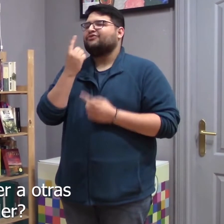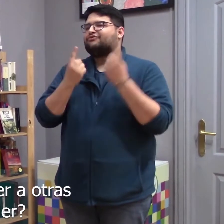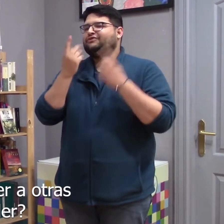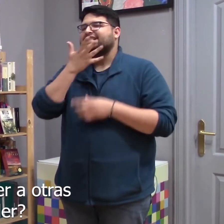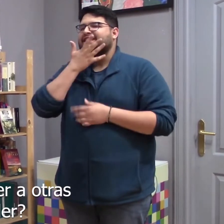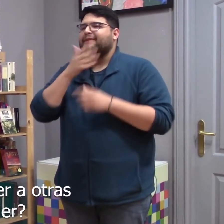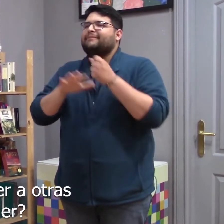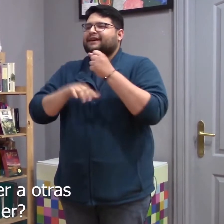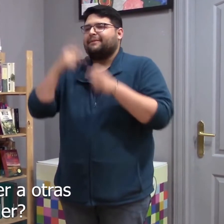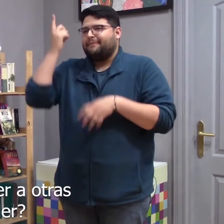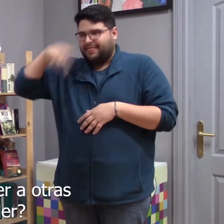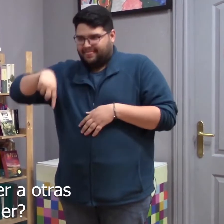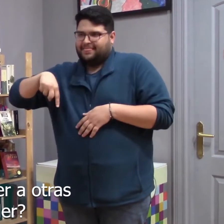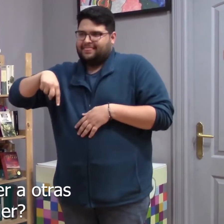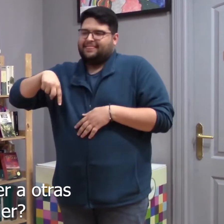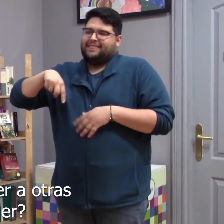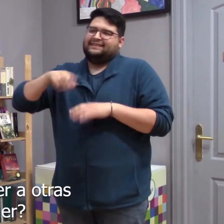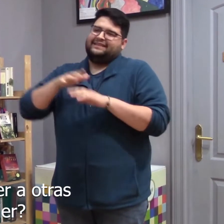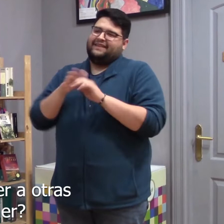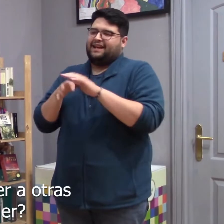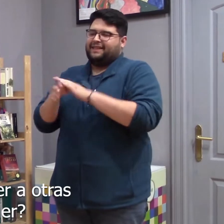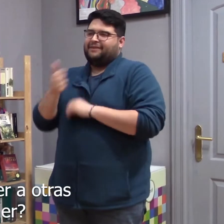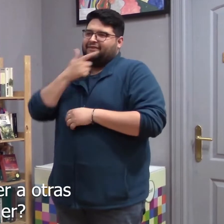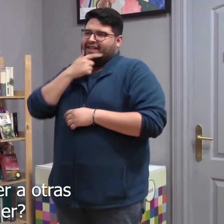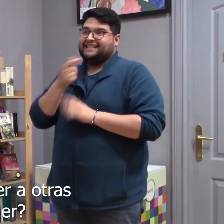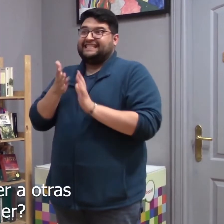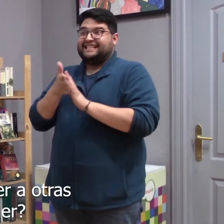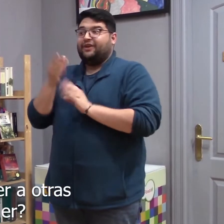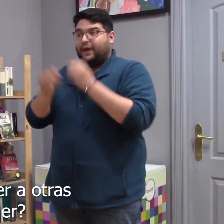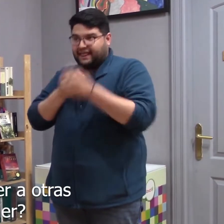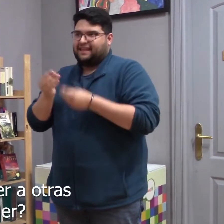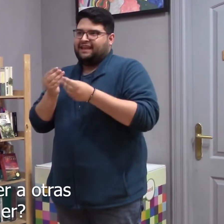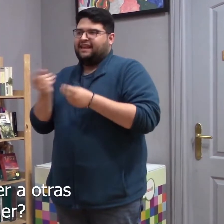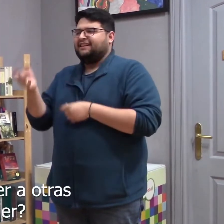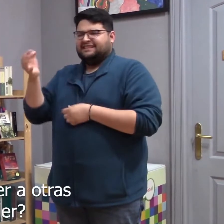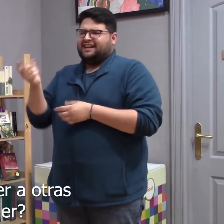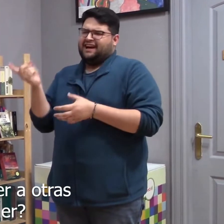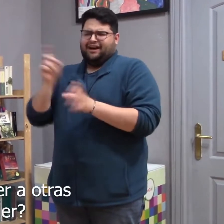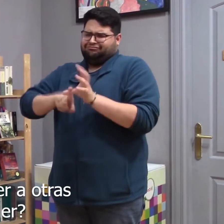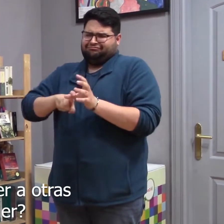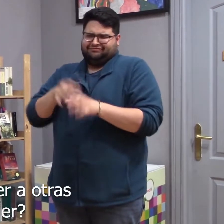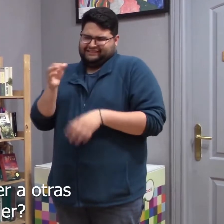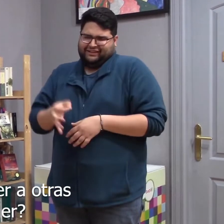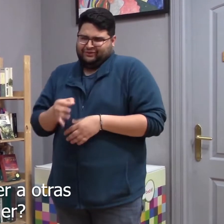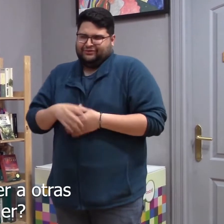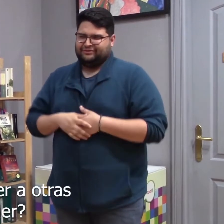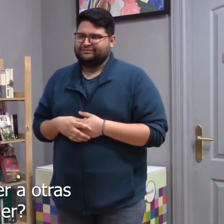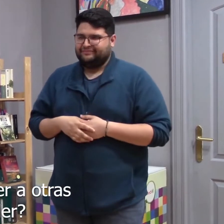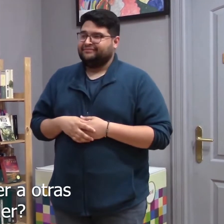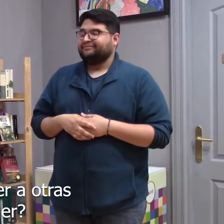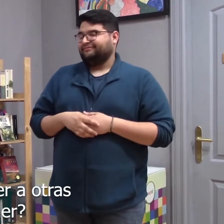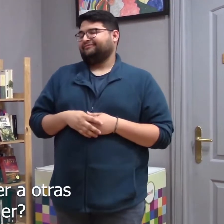sea algo básico, algún signo para poder comunicarnos y que tengamos una accesibilidad más fácil,